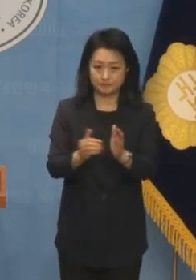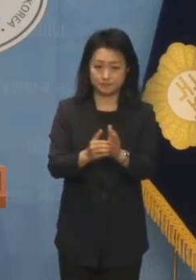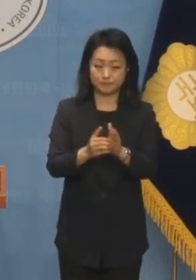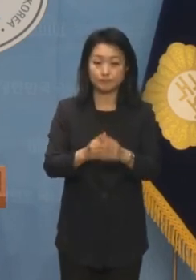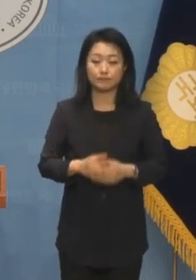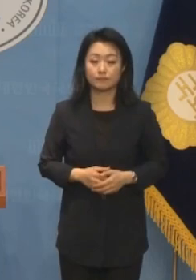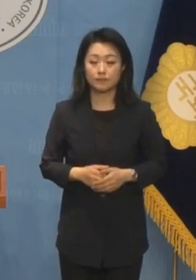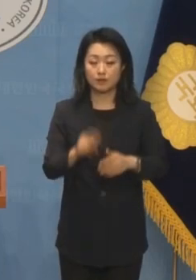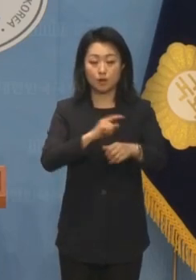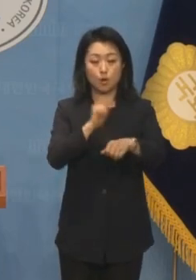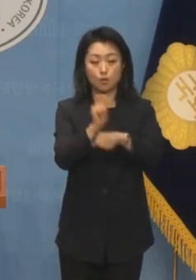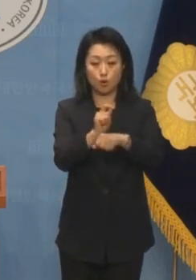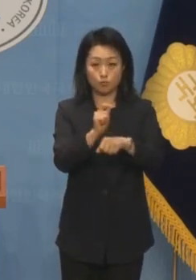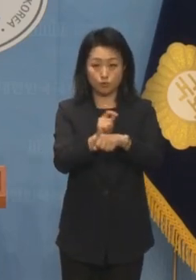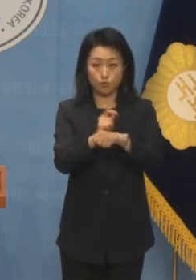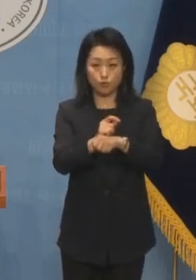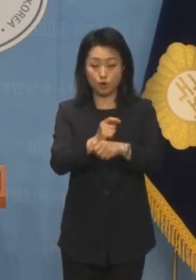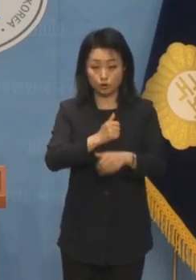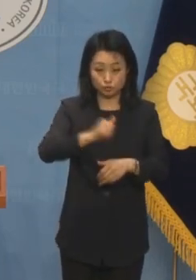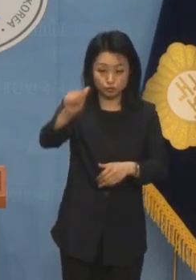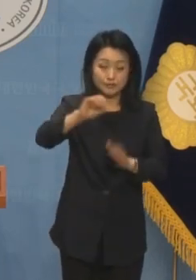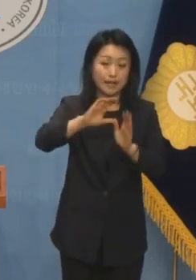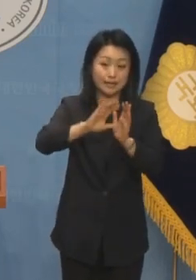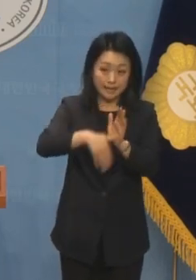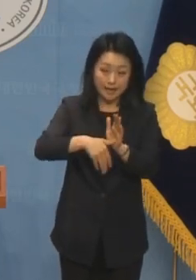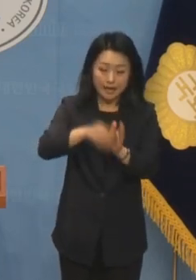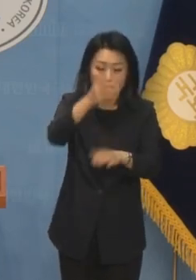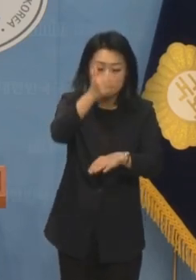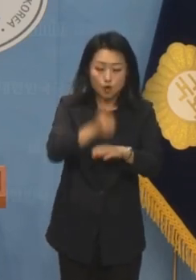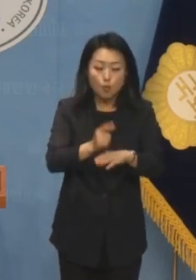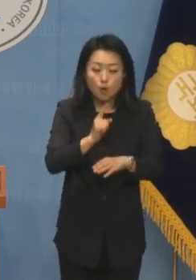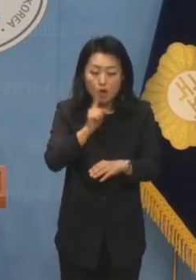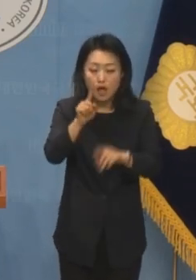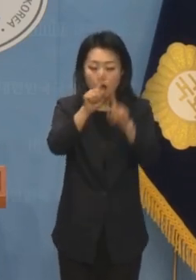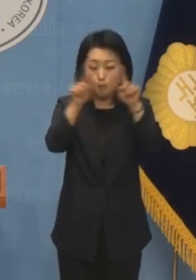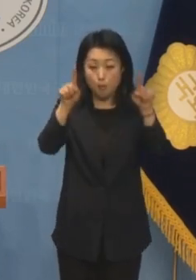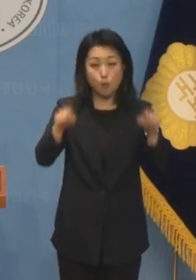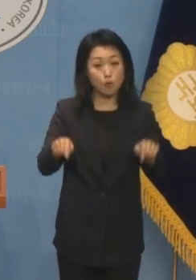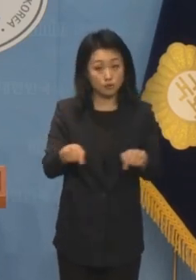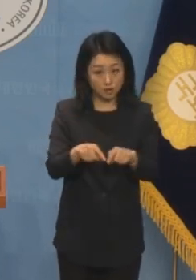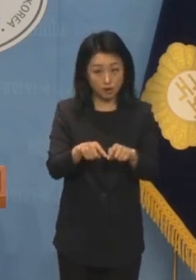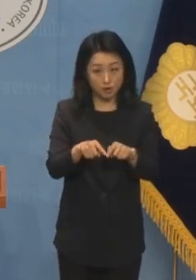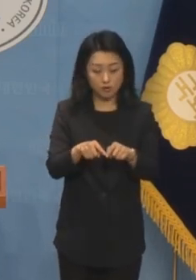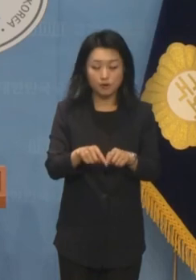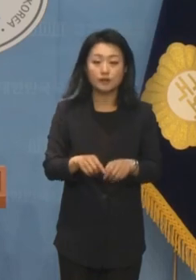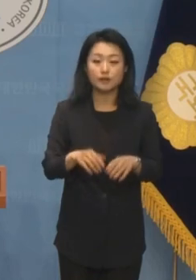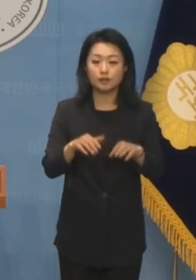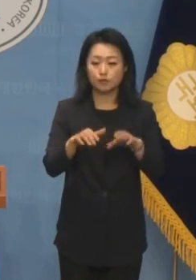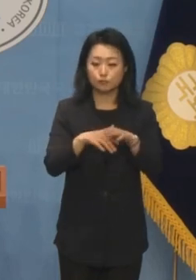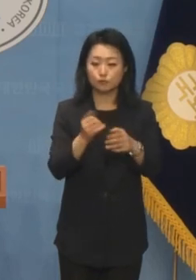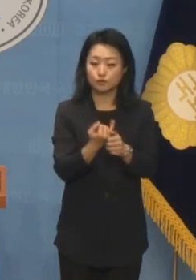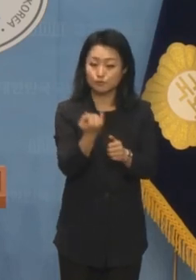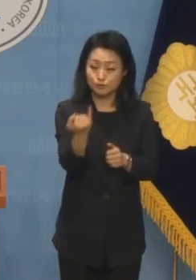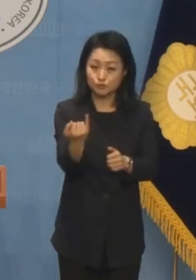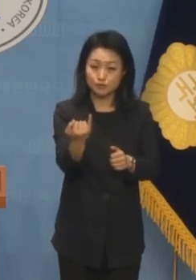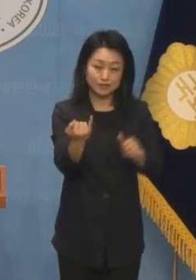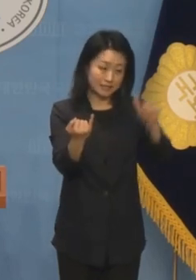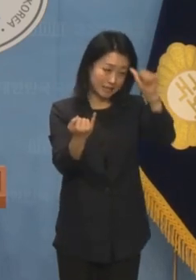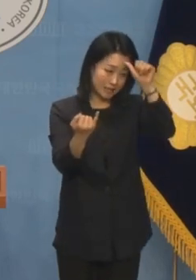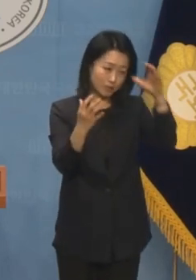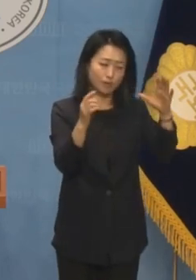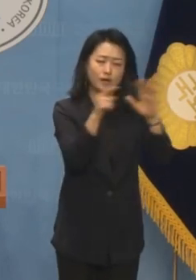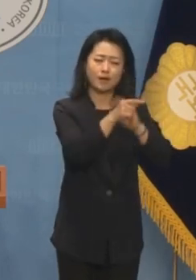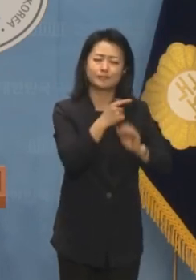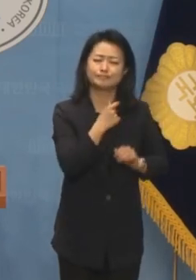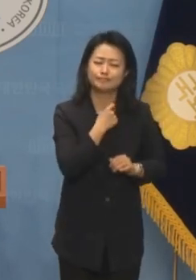공무 출장 뒤 반드시 작성해야 하는 결과 보고서에도 김정숙 여사가 그렇게 가고 싶어 해서